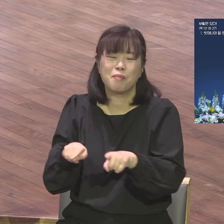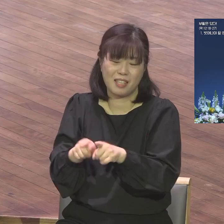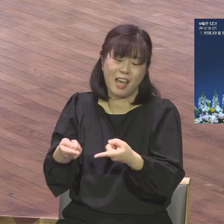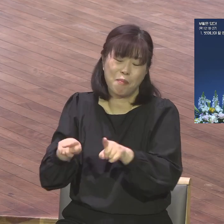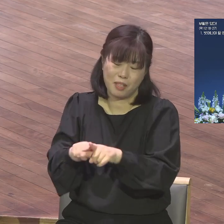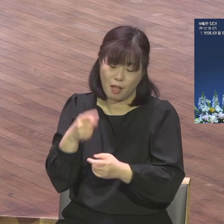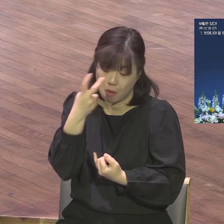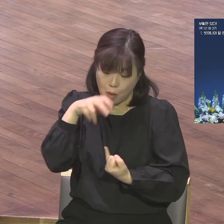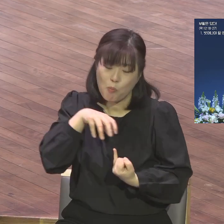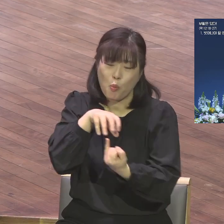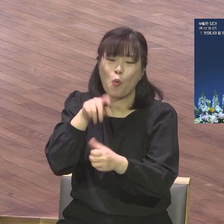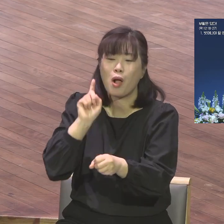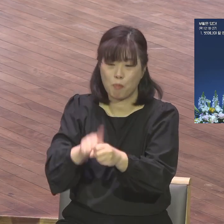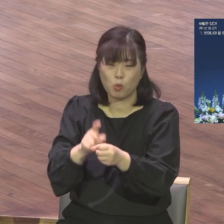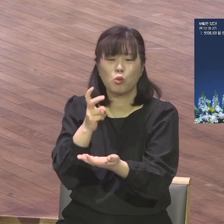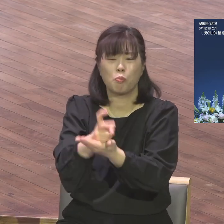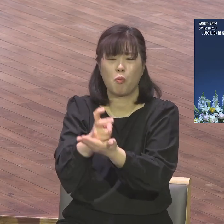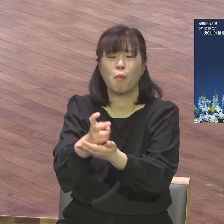그렇게,